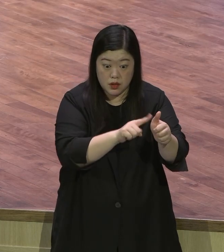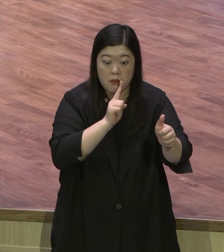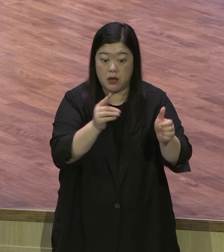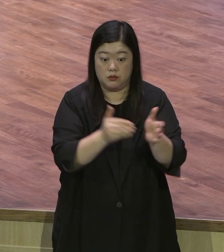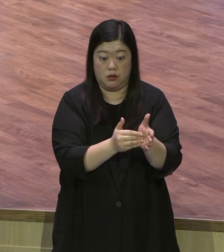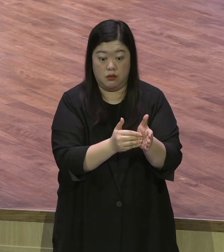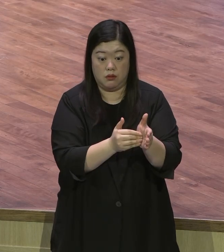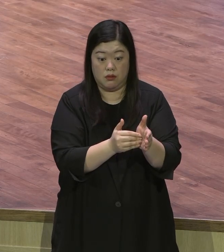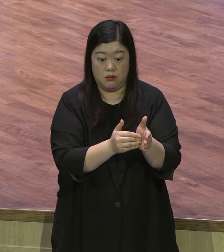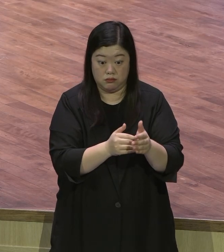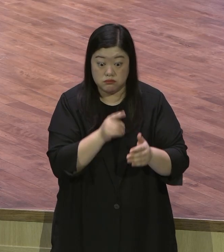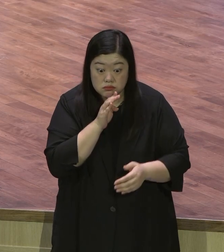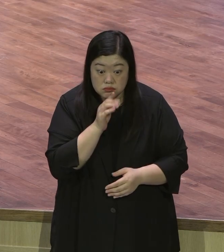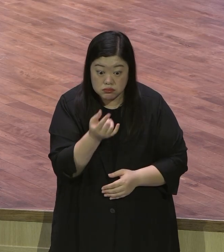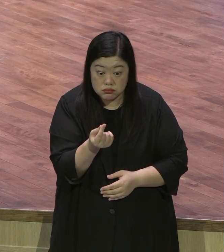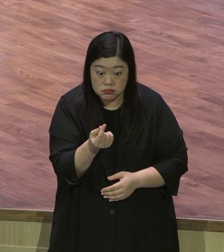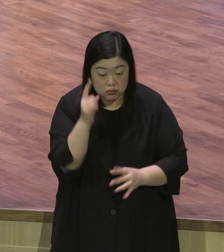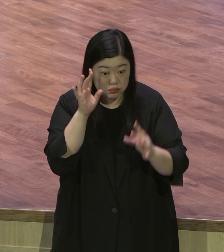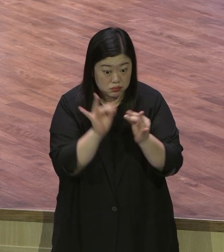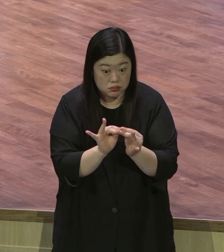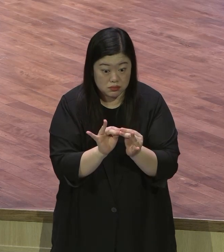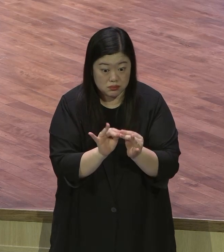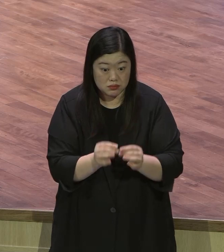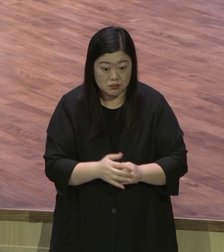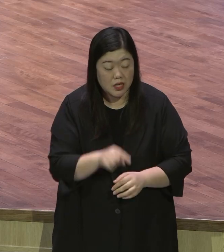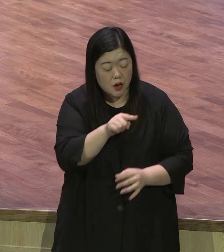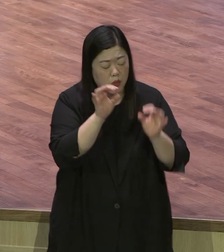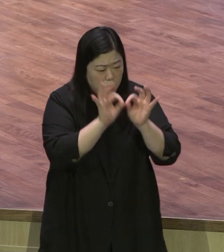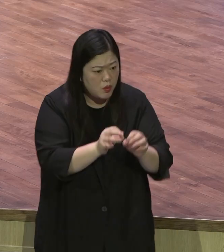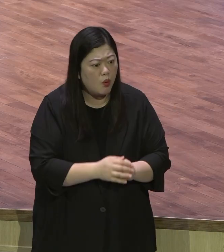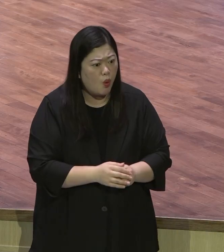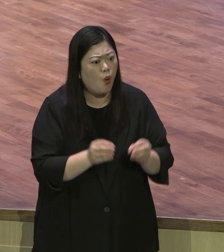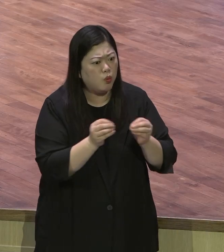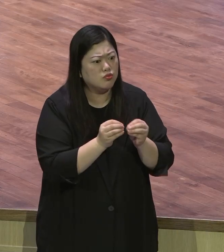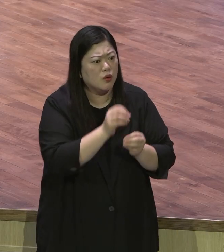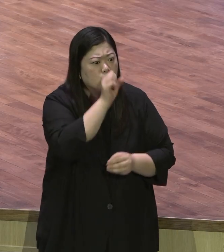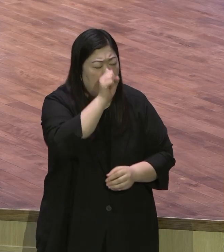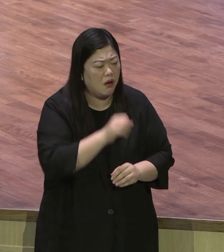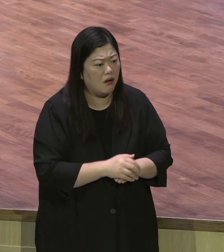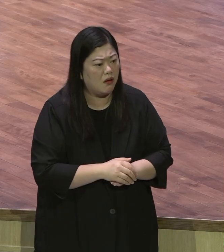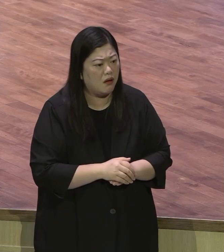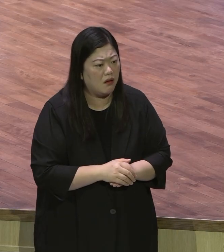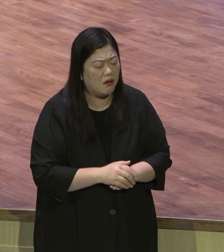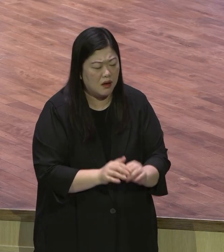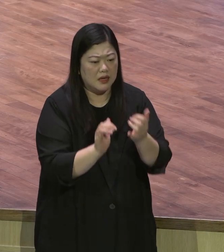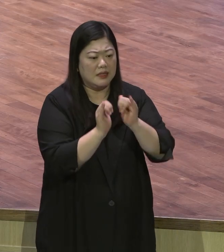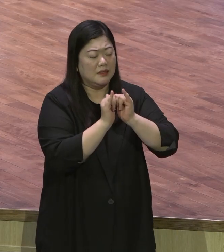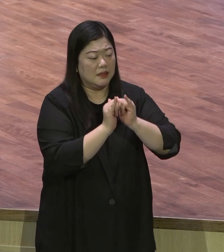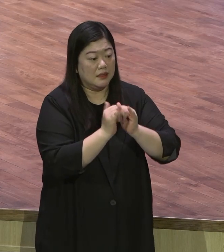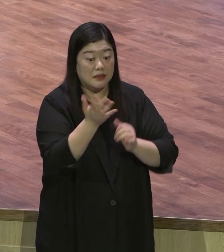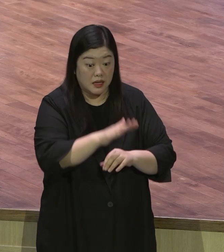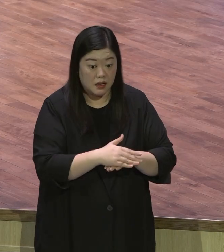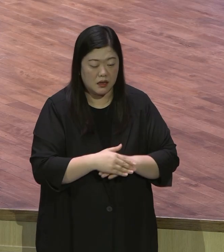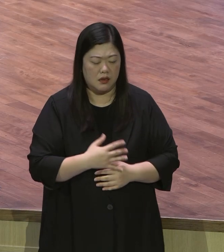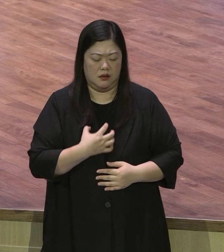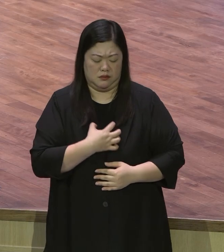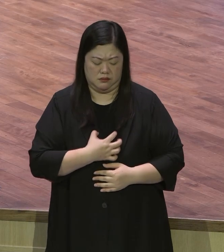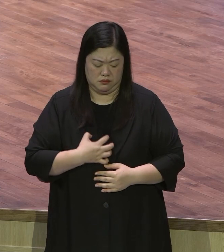의미 있는 말이에요. 사실 이것이요. 인간의 노력으로 되어지는 게